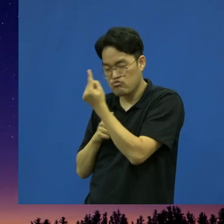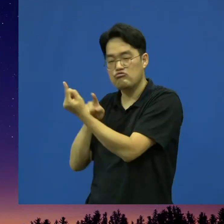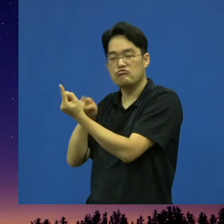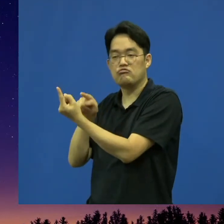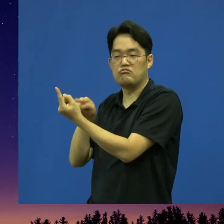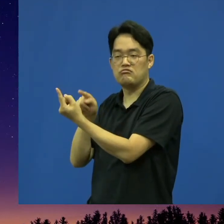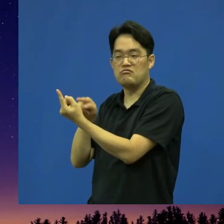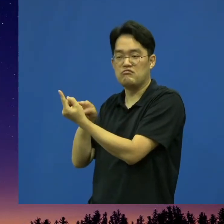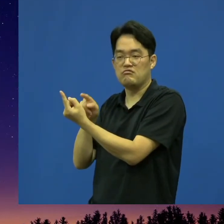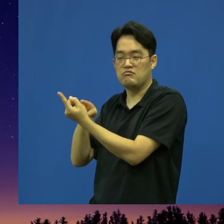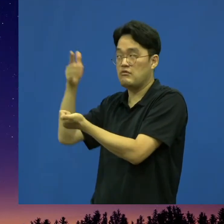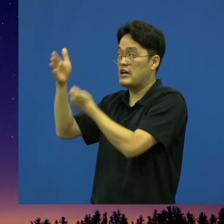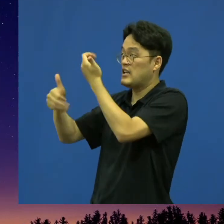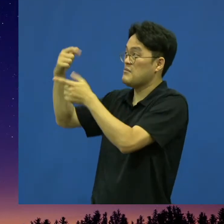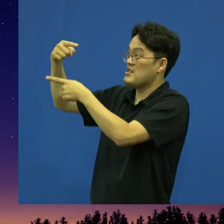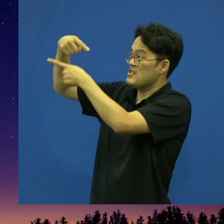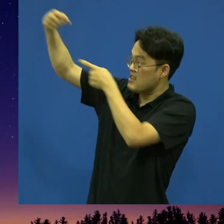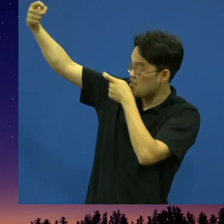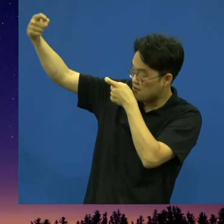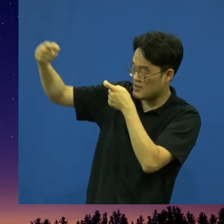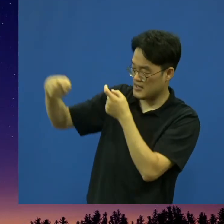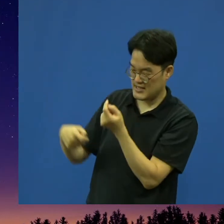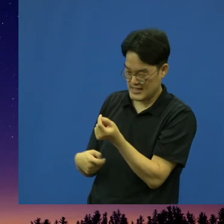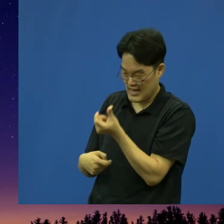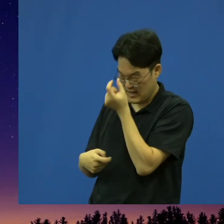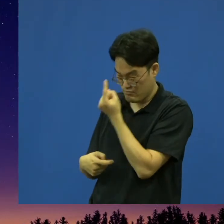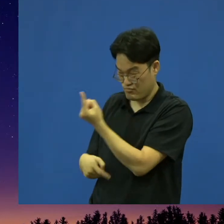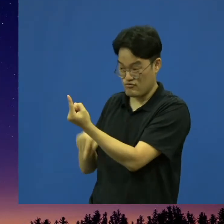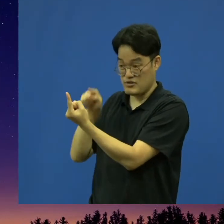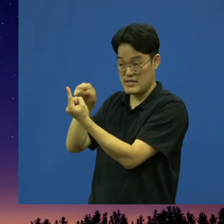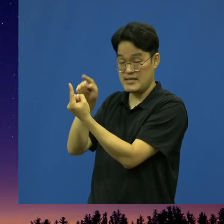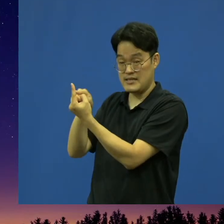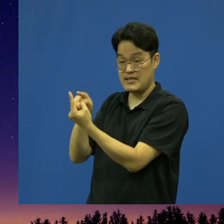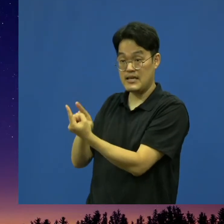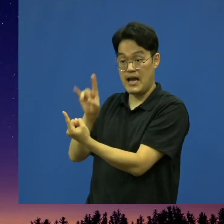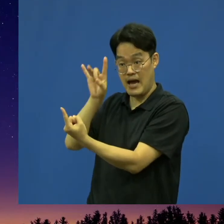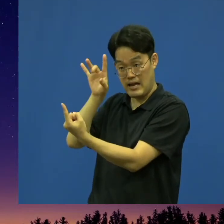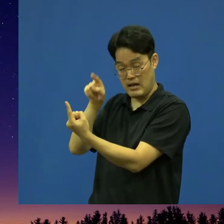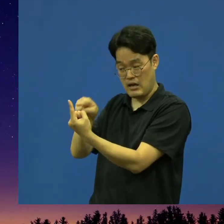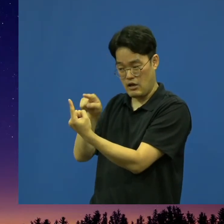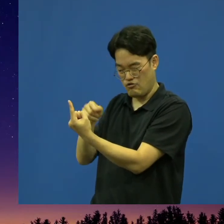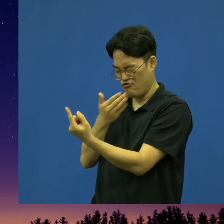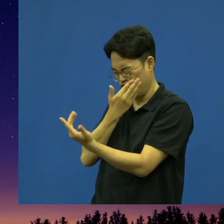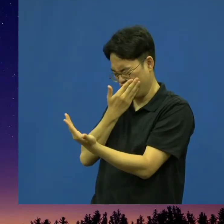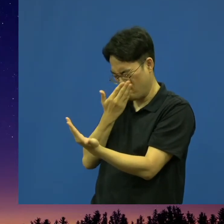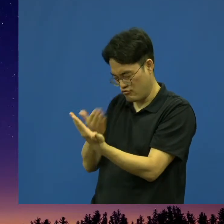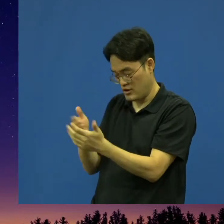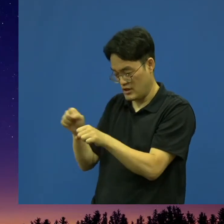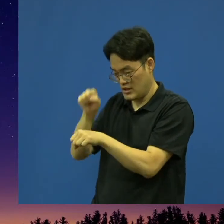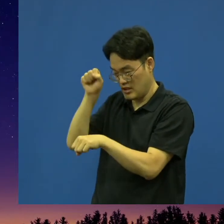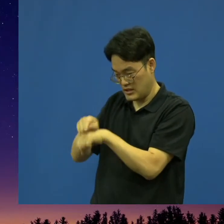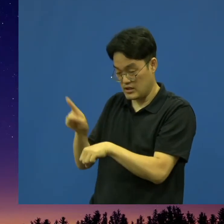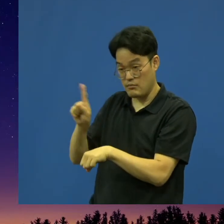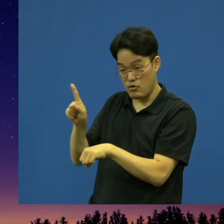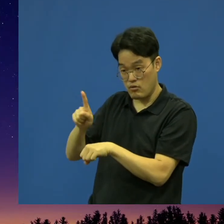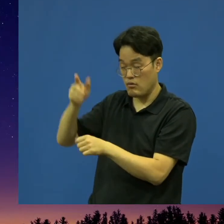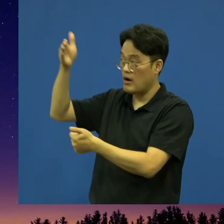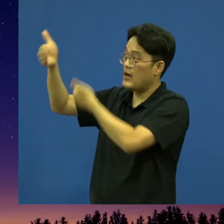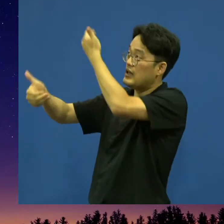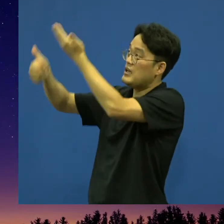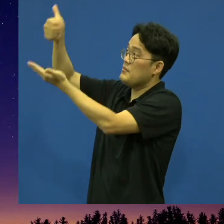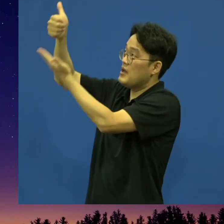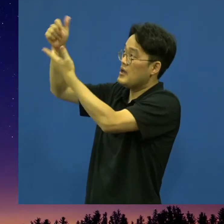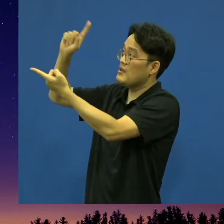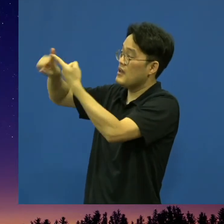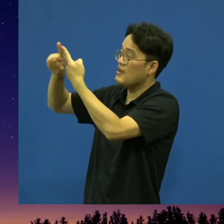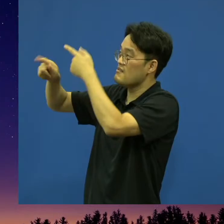하나님을 대적하는 이 작은 뿔 하나의 아주 중요한 특징은 하나님을